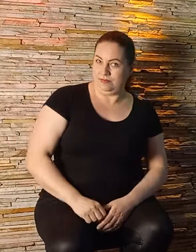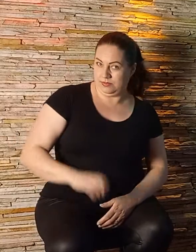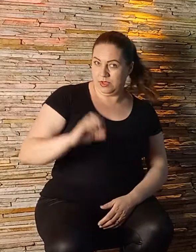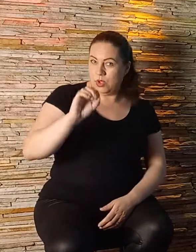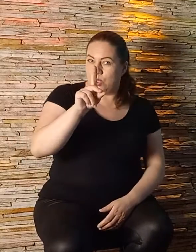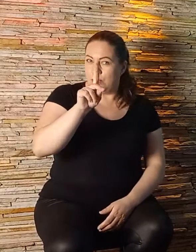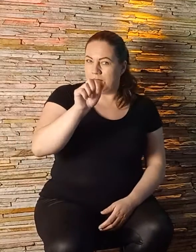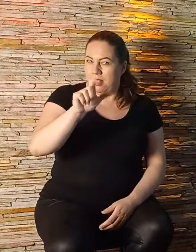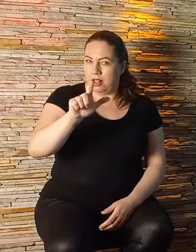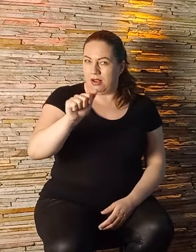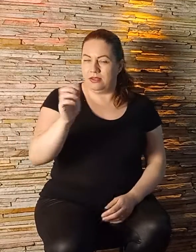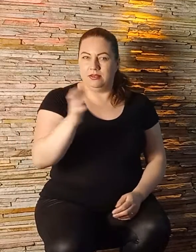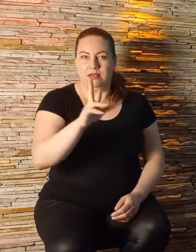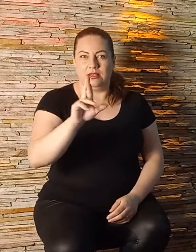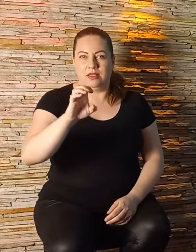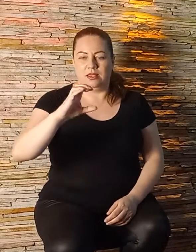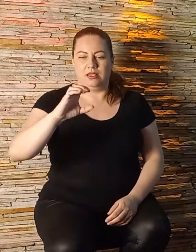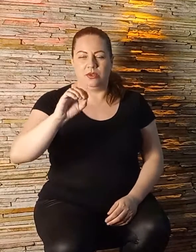recordes tamo junto